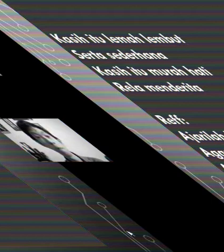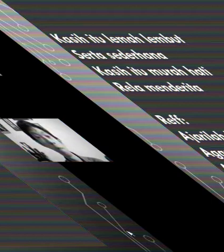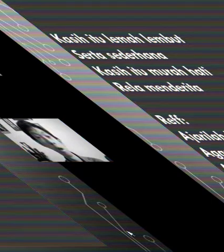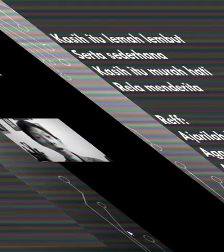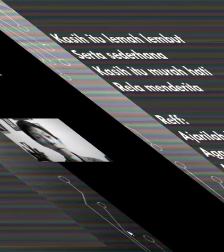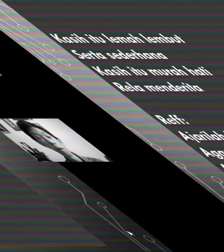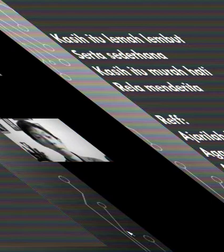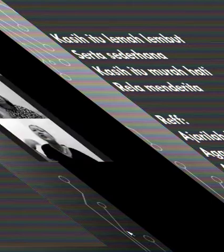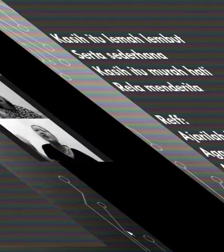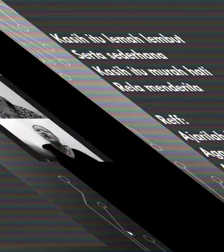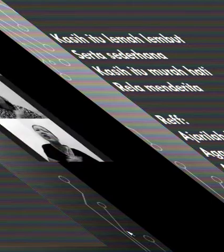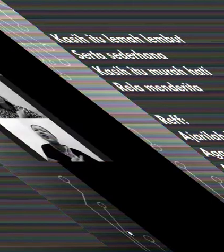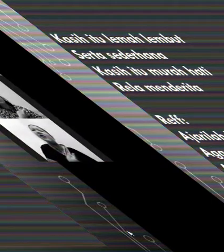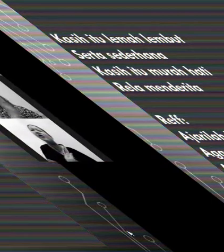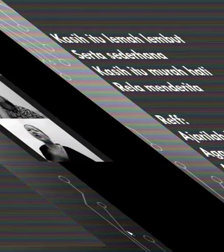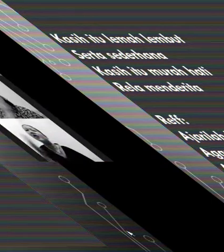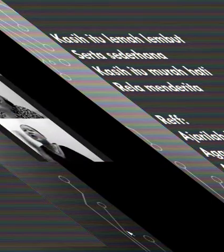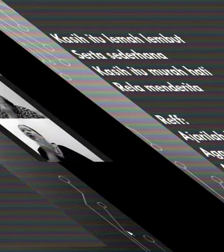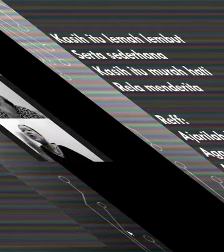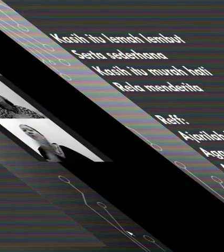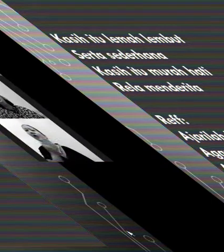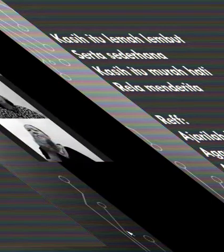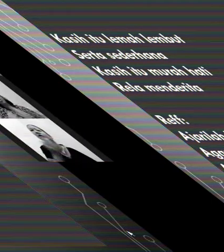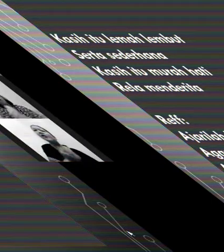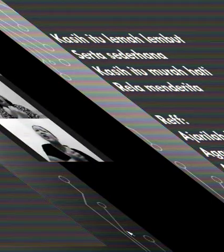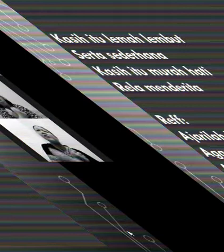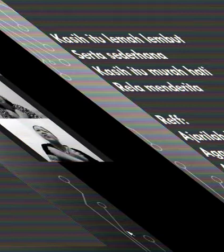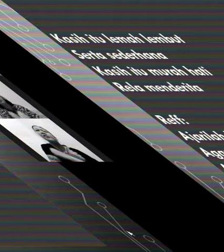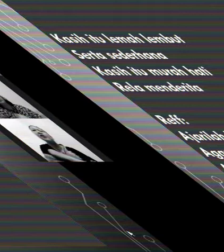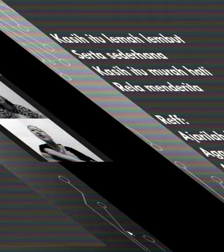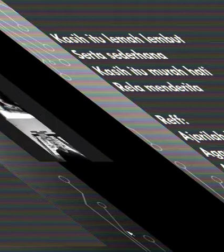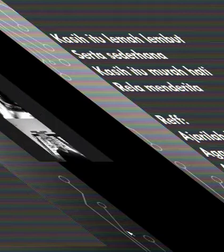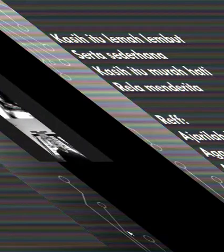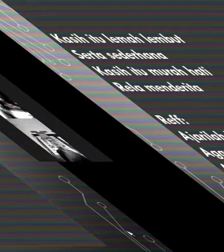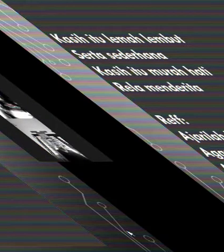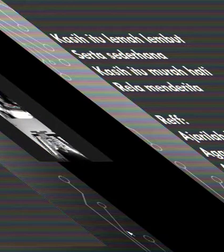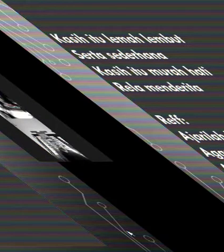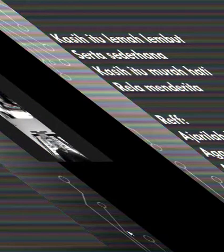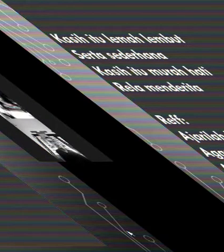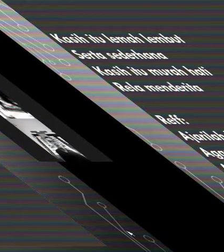letih love Jokowi imbau